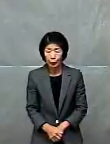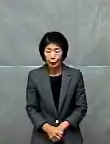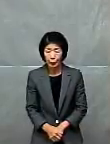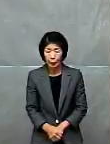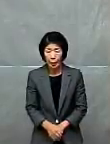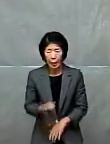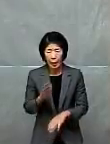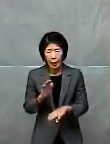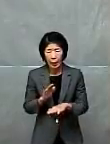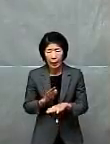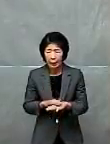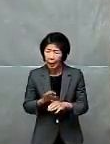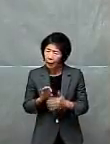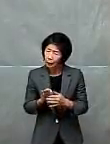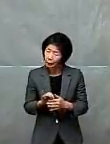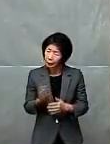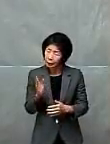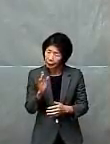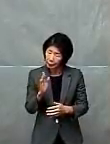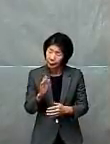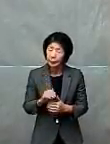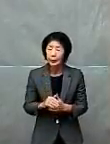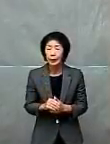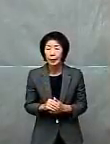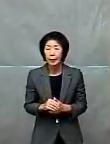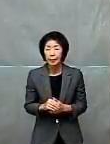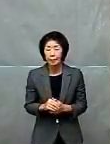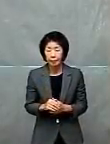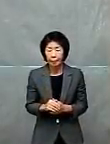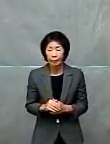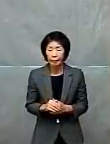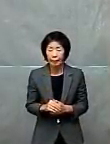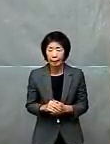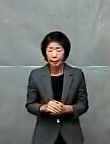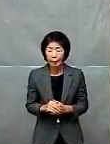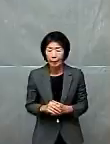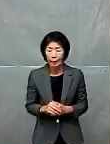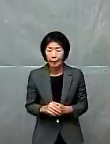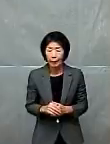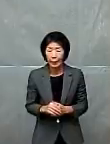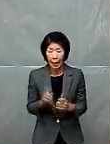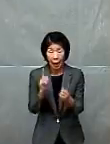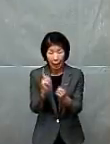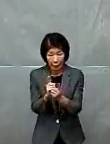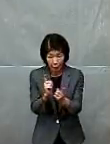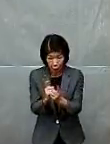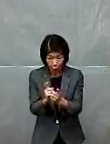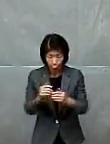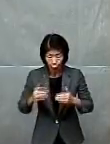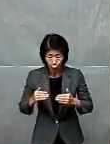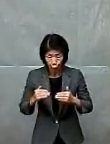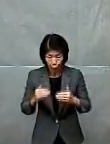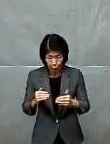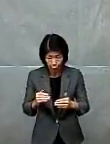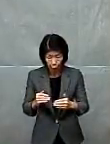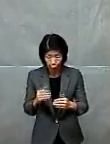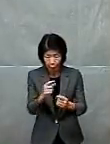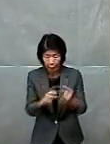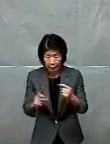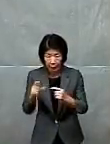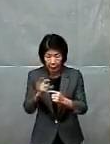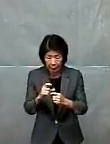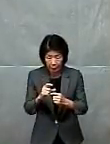手続きと言えるのかどうか分かりませんけれども、その対処の仕方というものをもっと確実